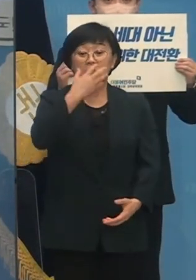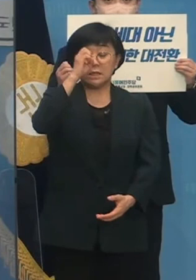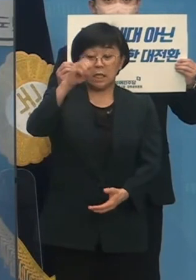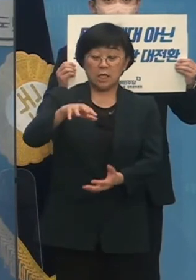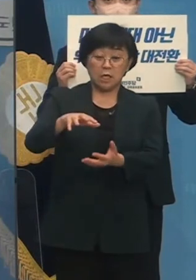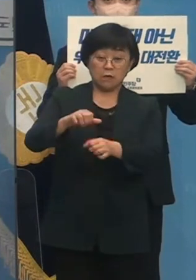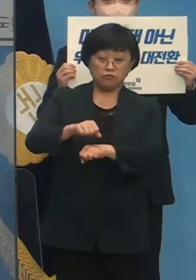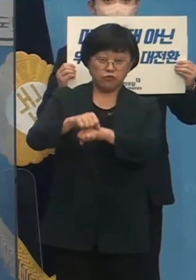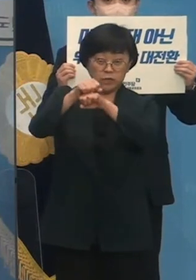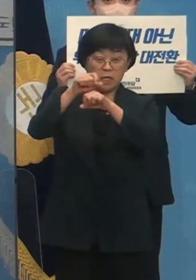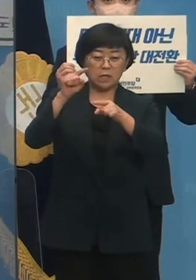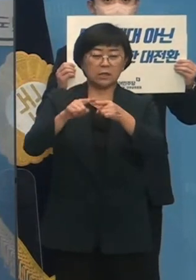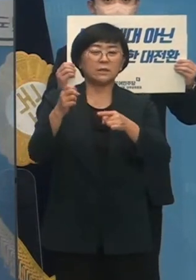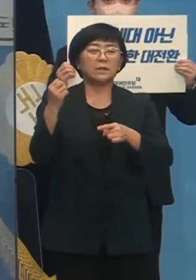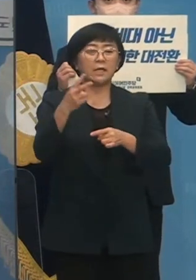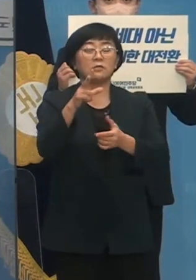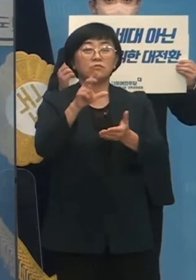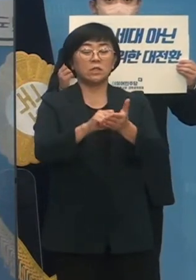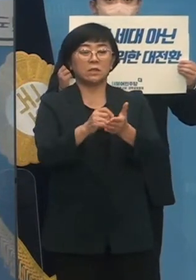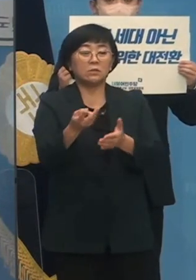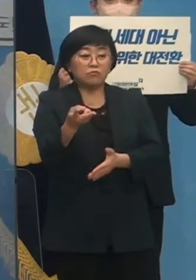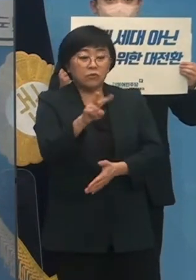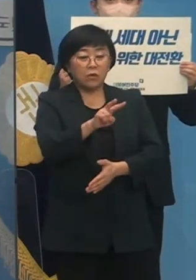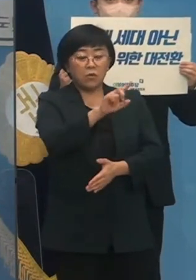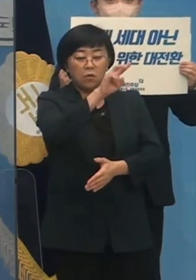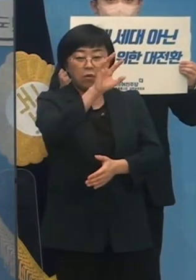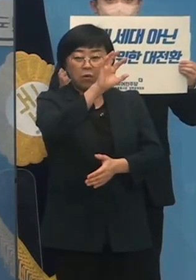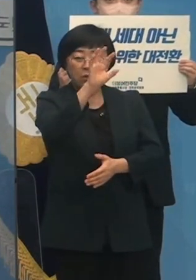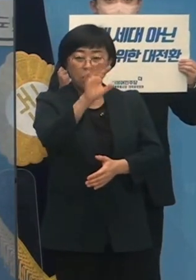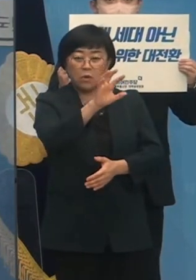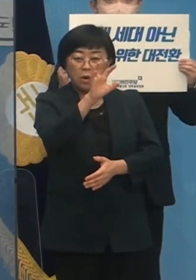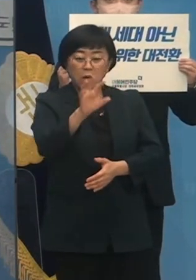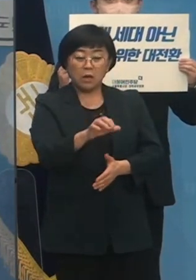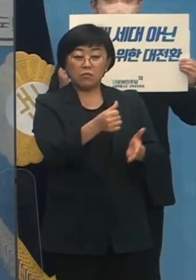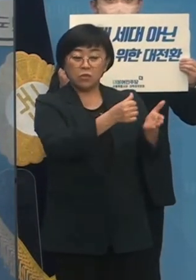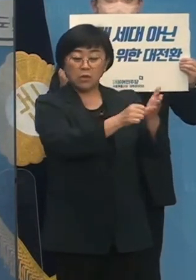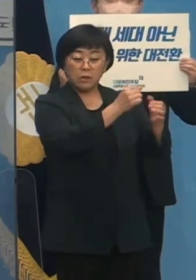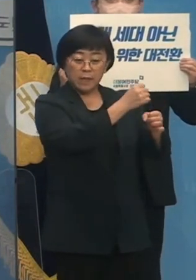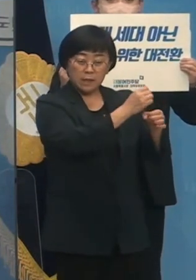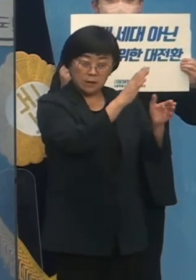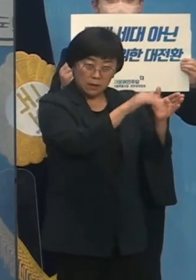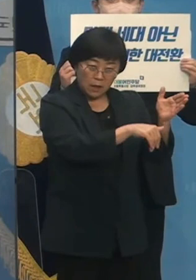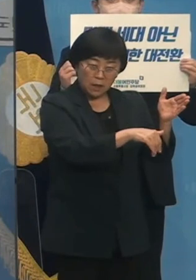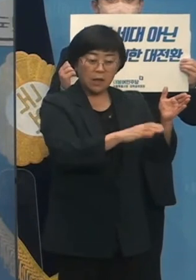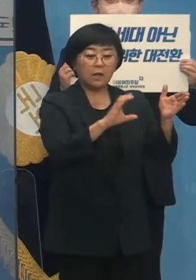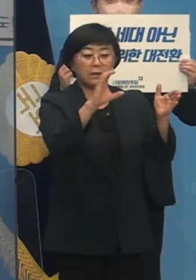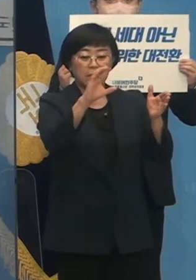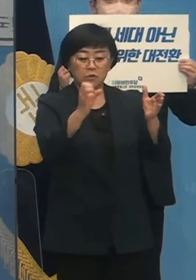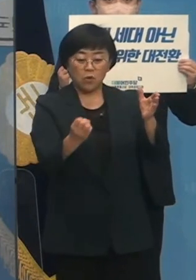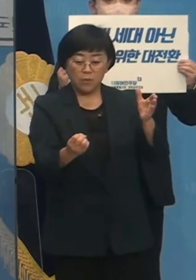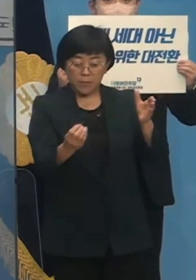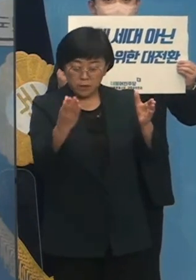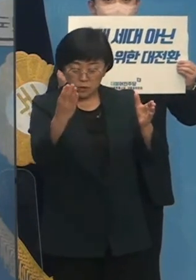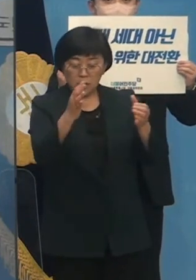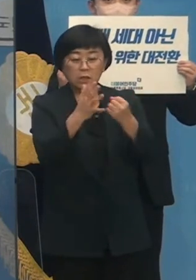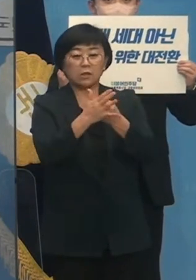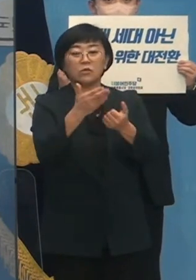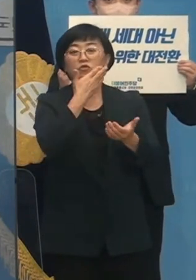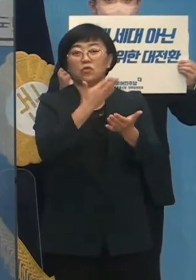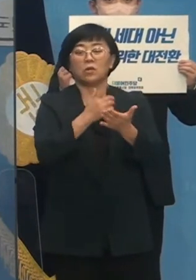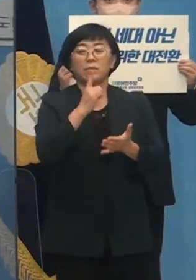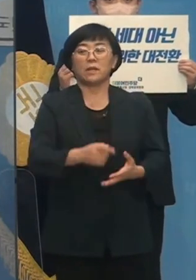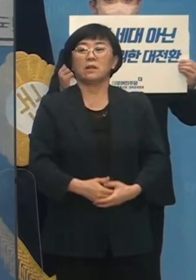문제는 결국 재순환 문제이고 재순환은 제품 생산 시 탄소를 감축시키기 때문에도